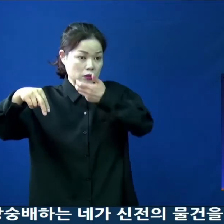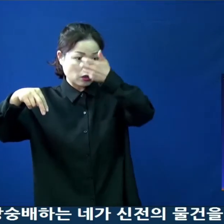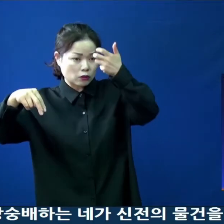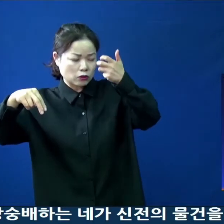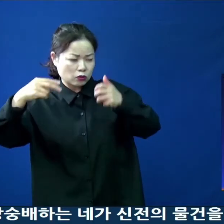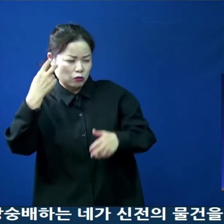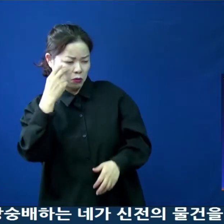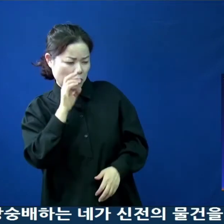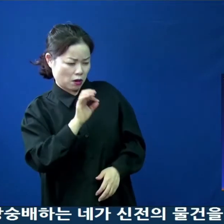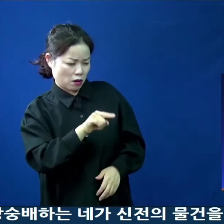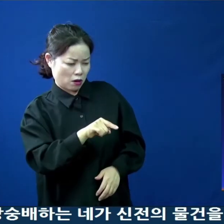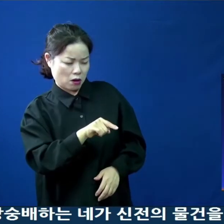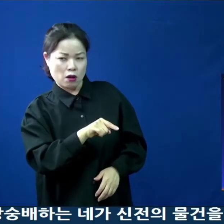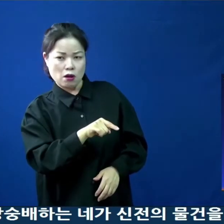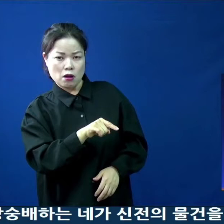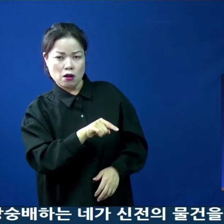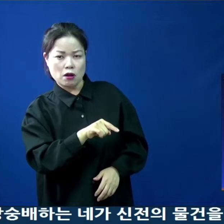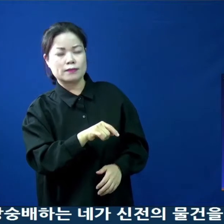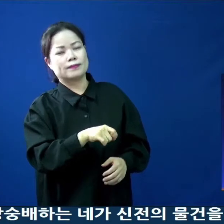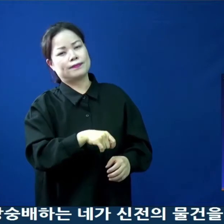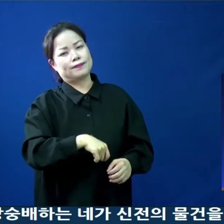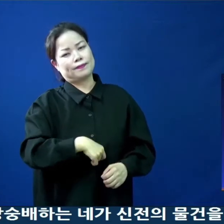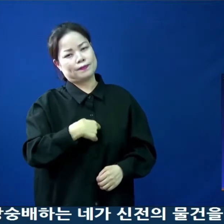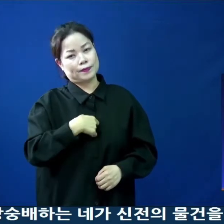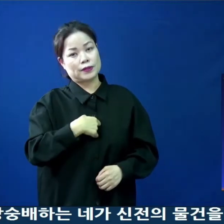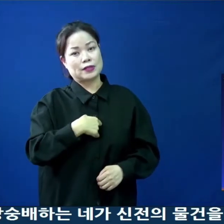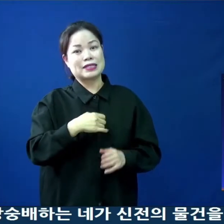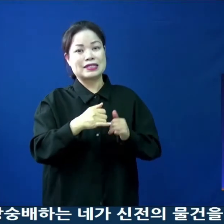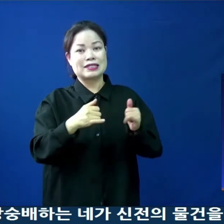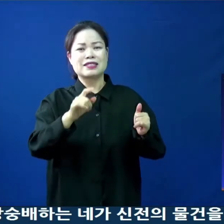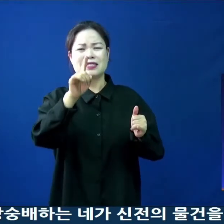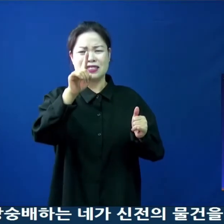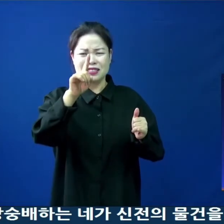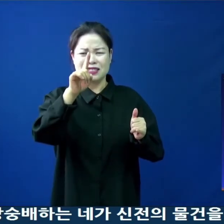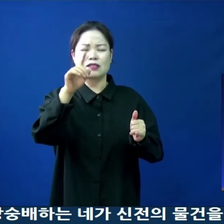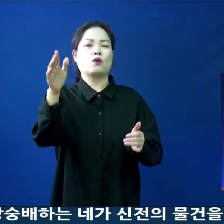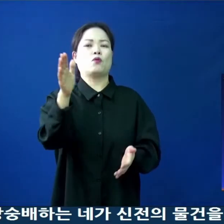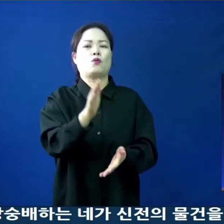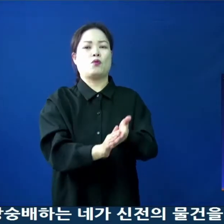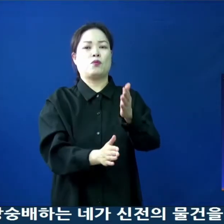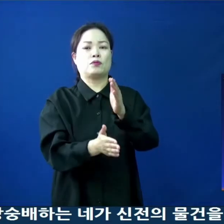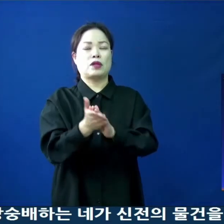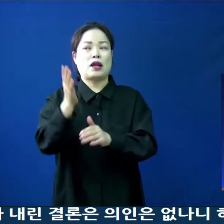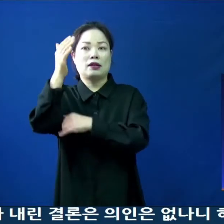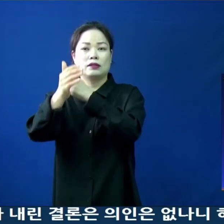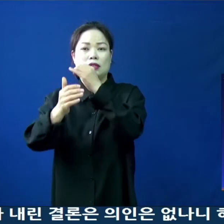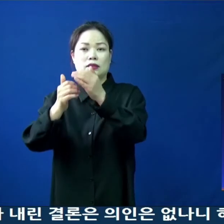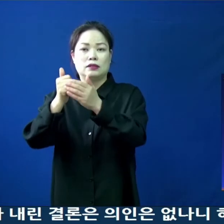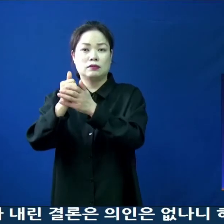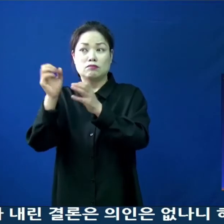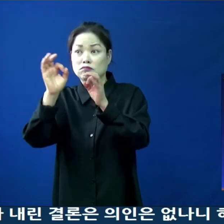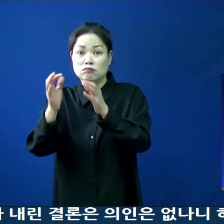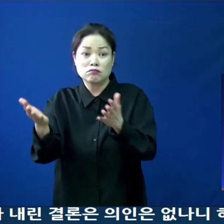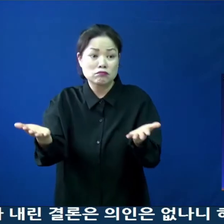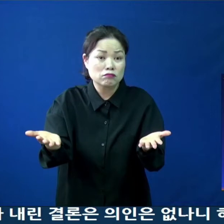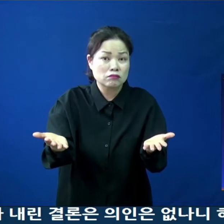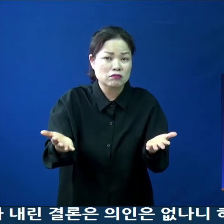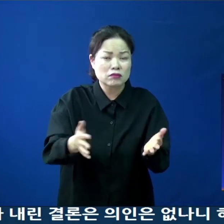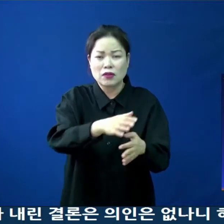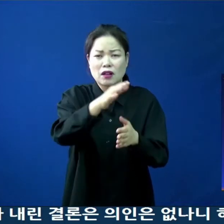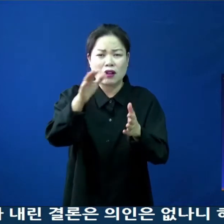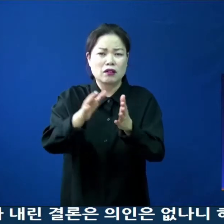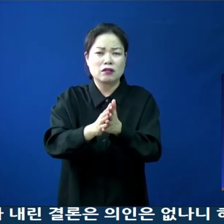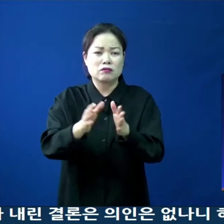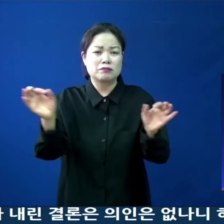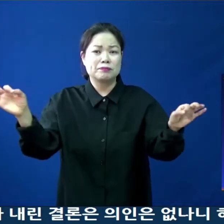눈으로 보니까 의인은 없나니 하나도 없다. 하나님을 찾는 자도 없고 다 무익하게